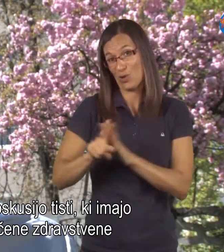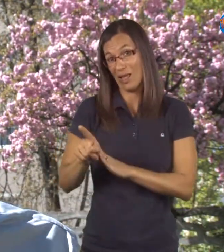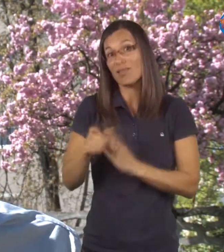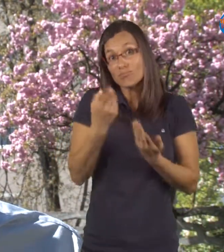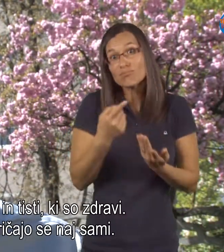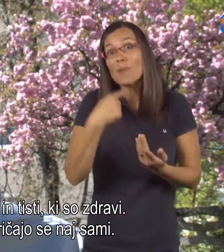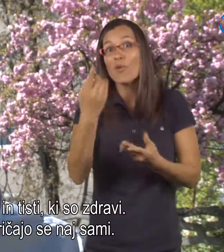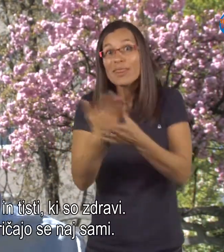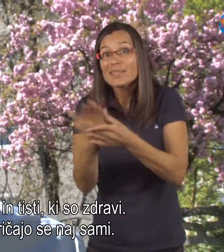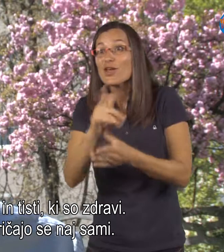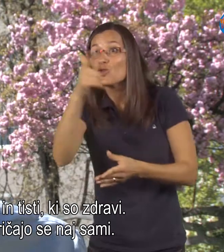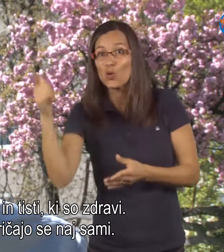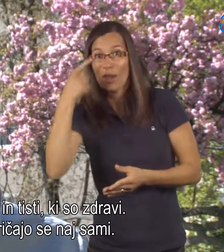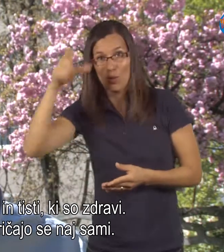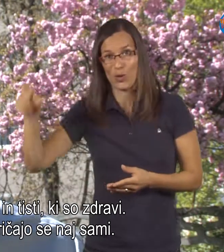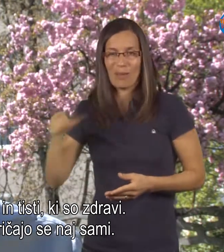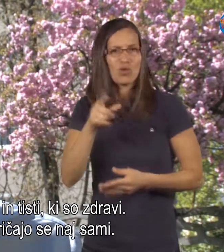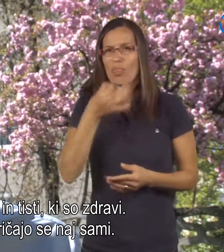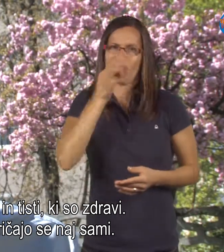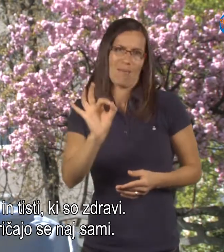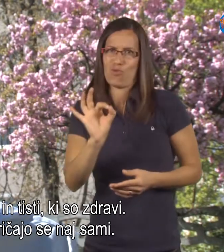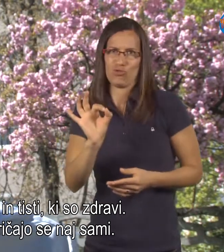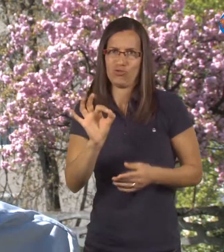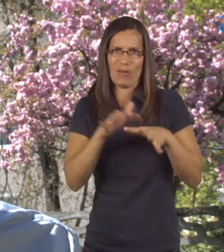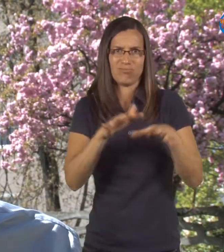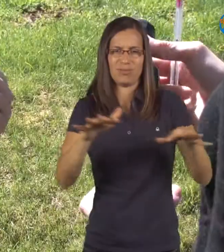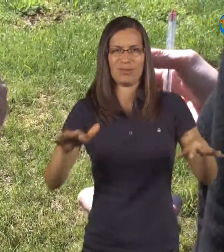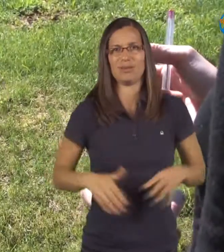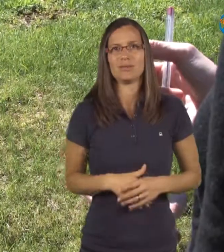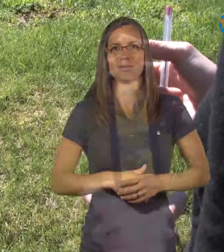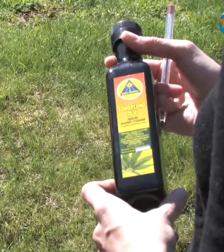potem pa naj povejo tudi drugim. Tako mislim, da se bo tabu najhitreje razbil.